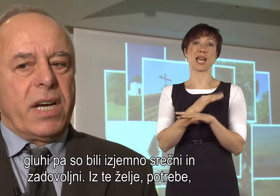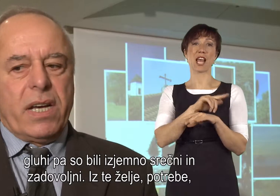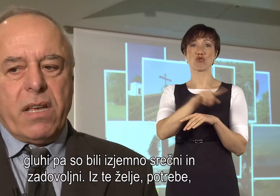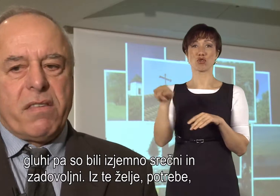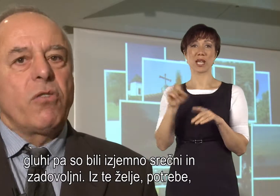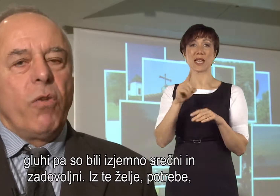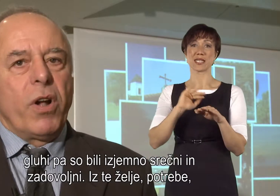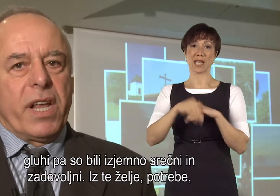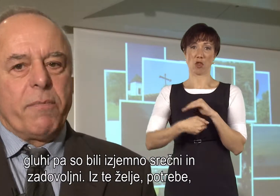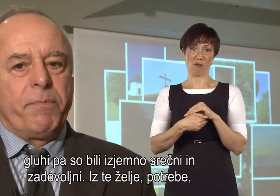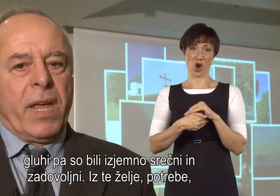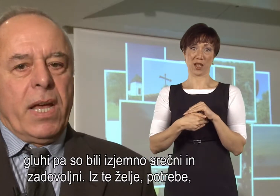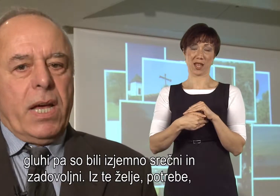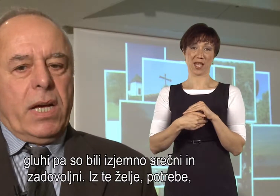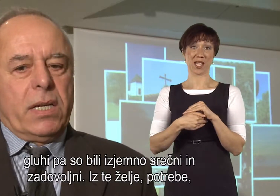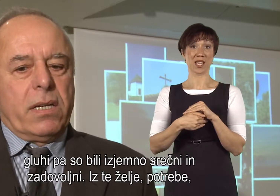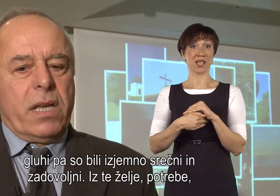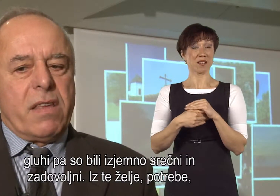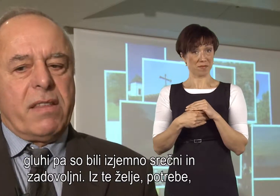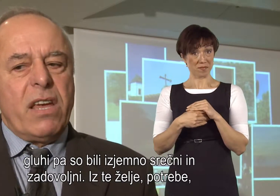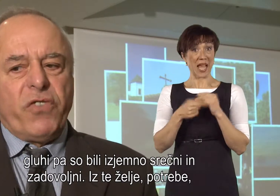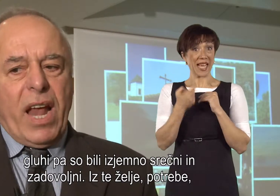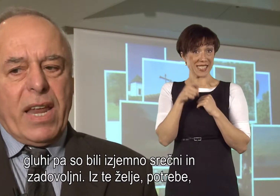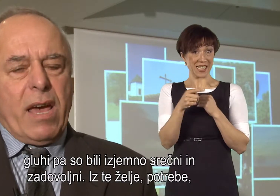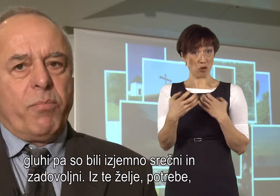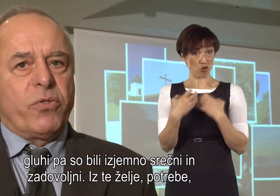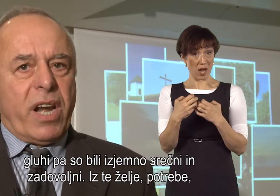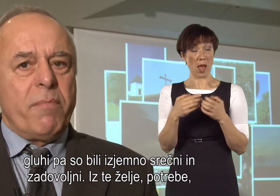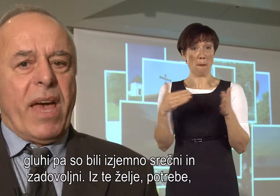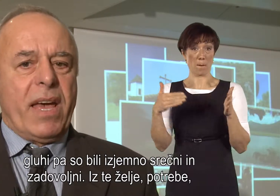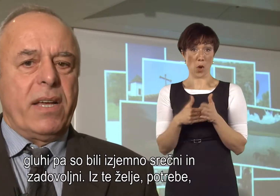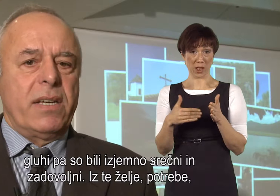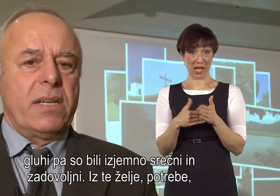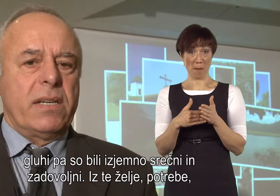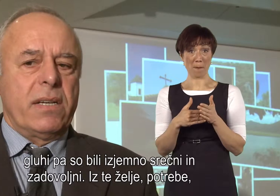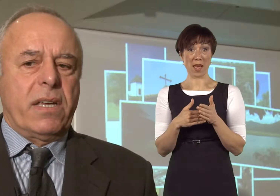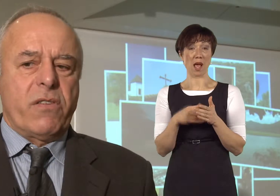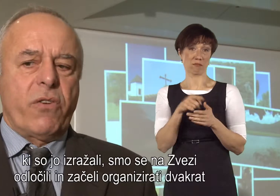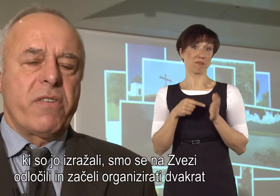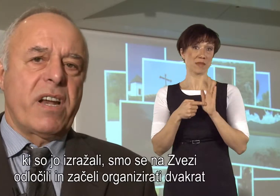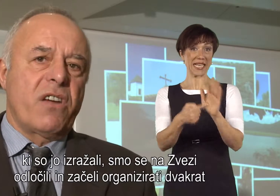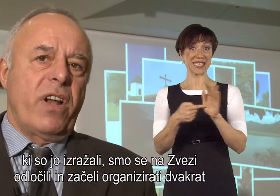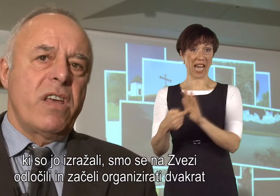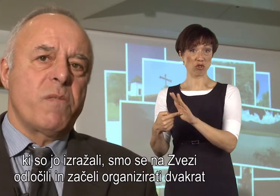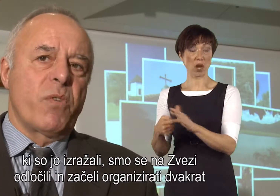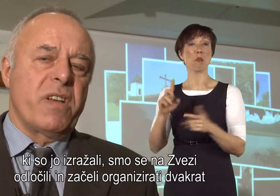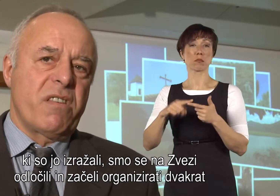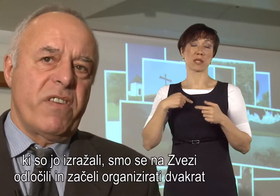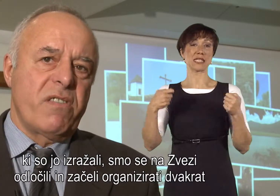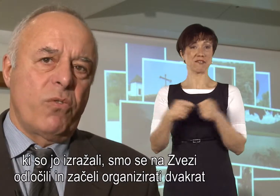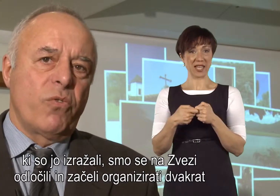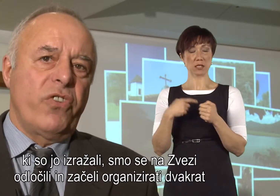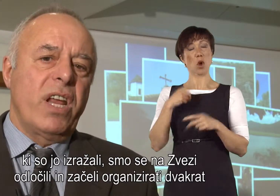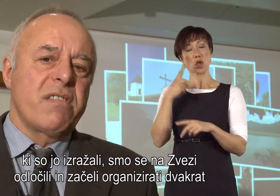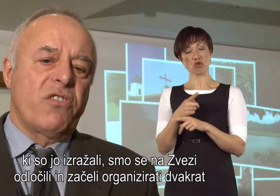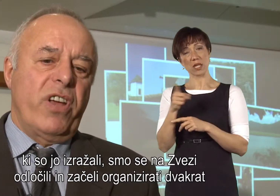in zadovoljni. Iz te želje, potrebe, ki so jo izražali, smo se na